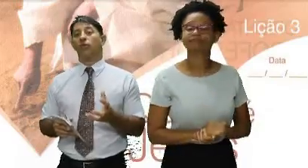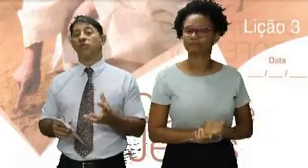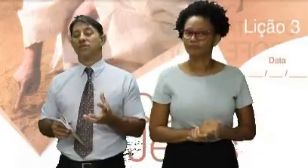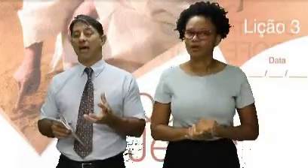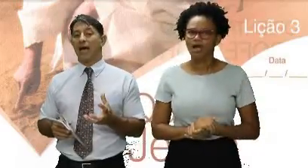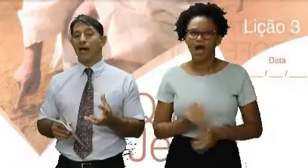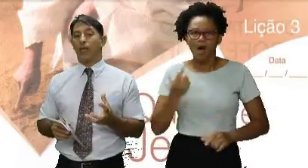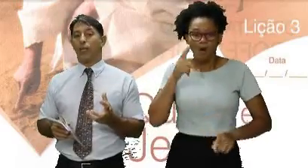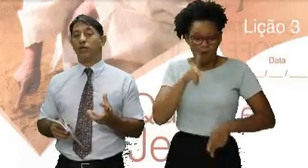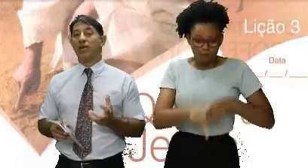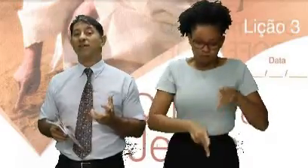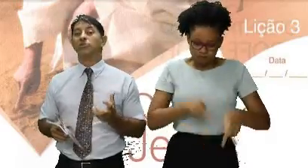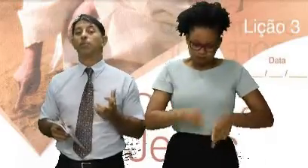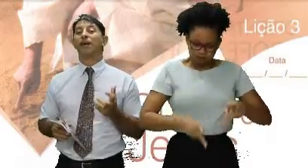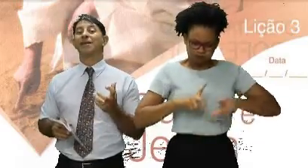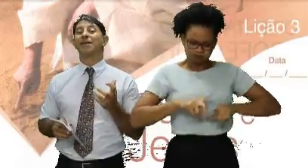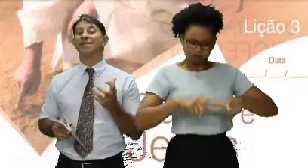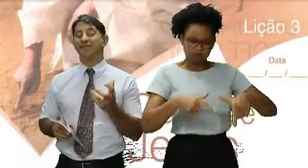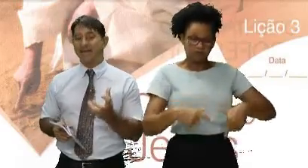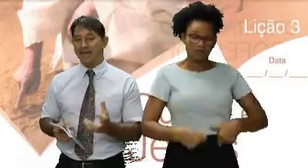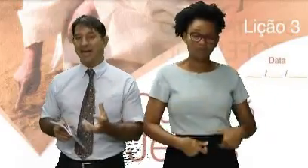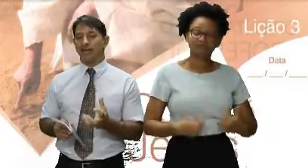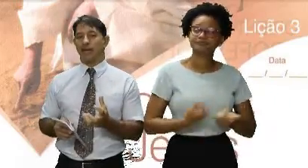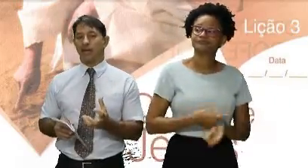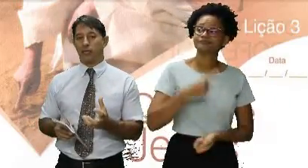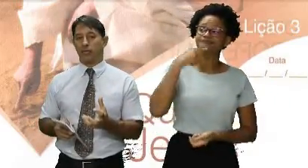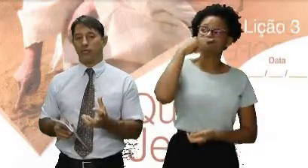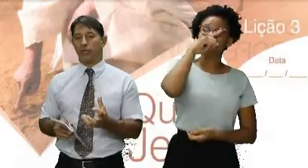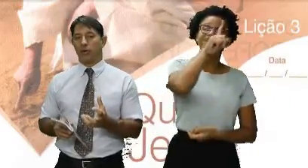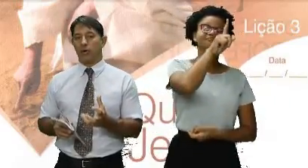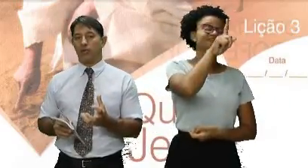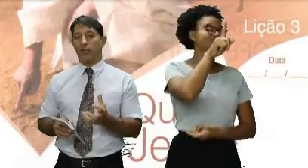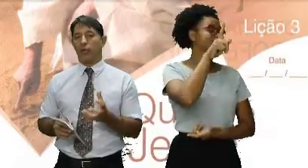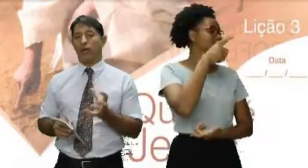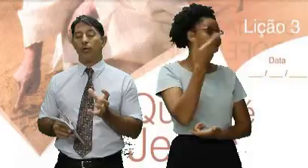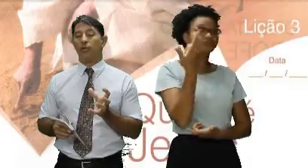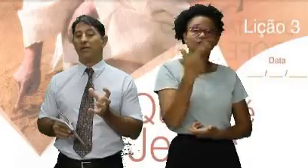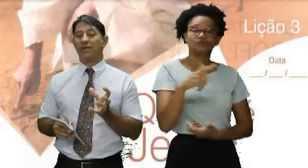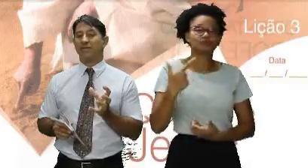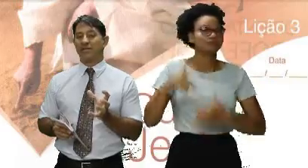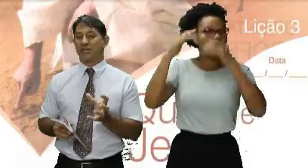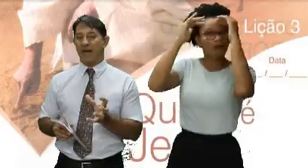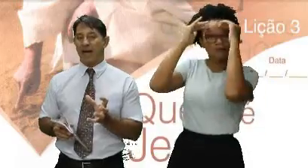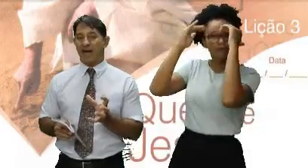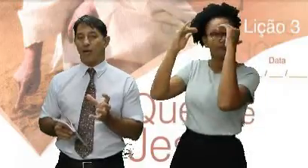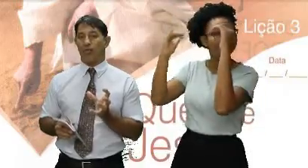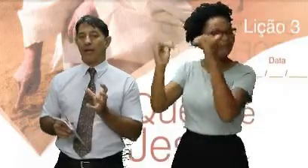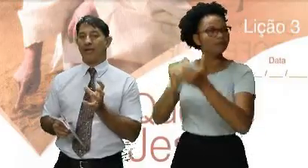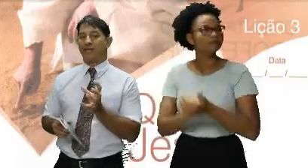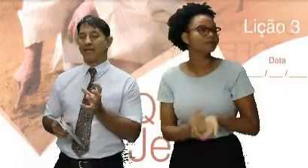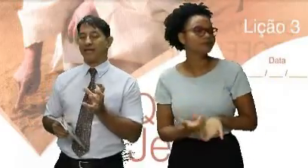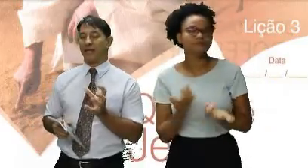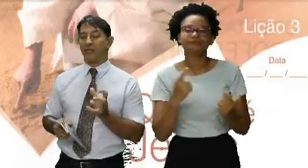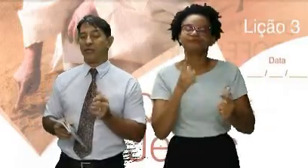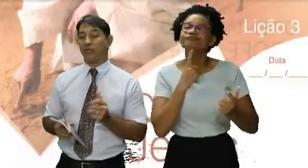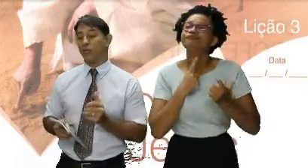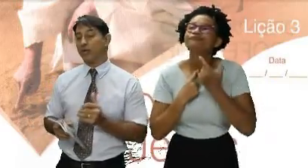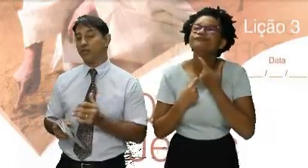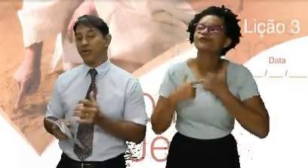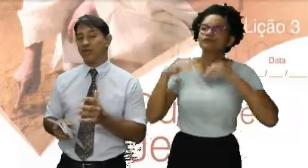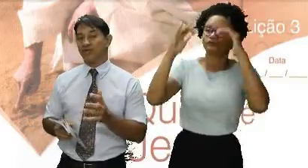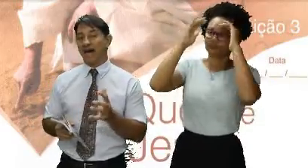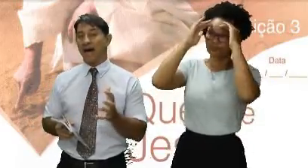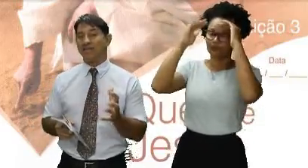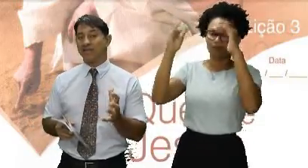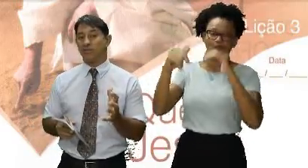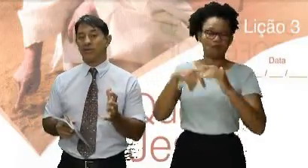O povo de Israel, por desobedecer a Deus, por não desejar obedecer a Deus e